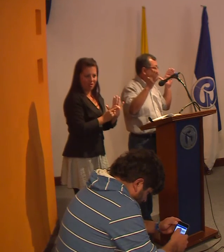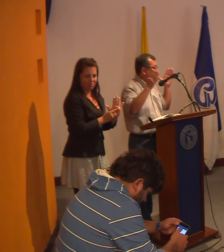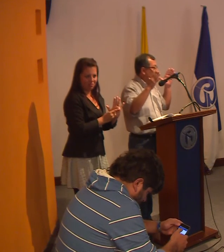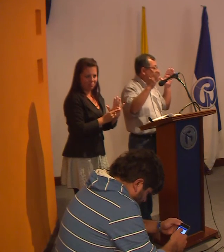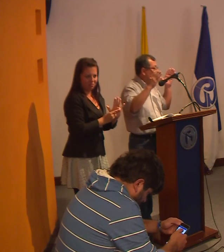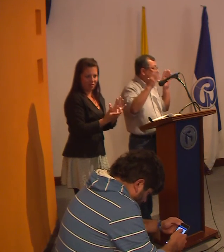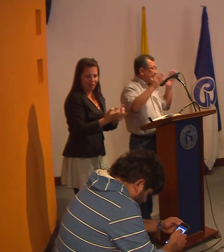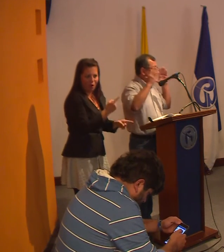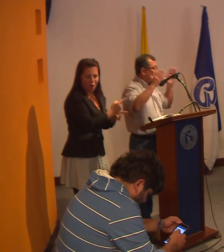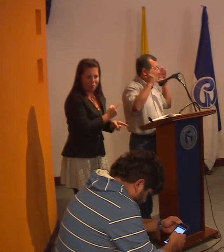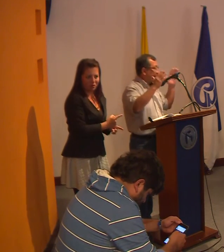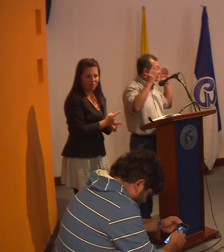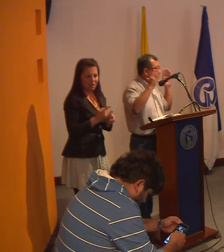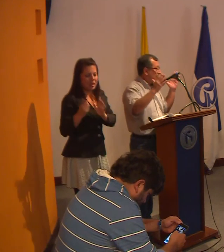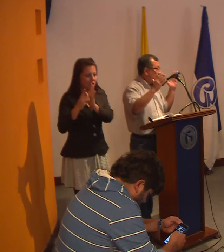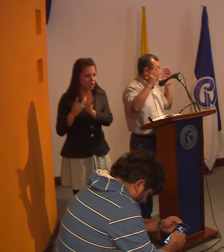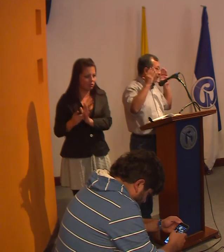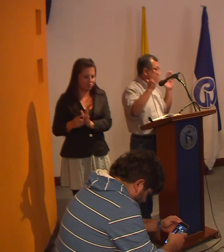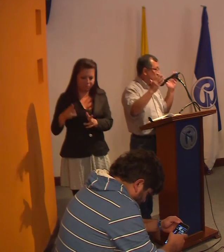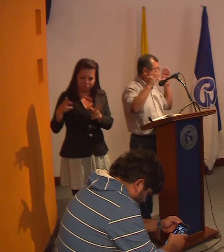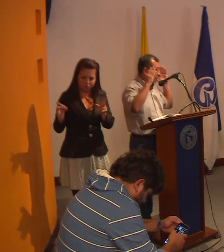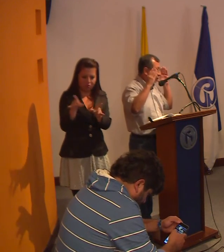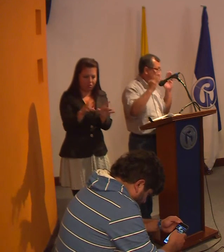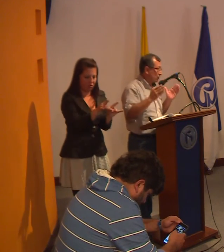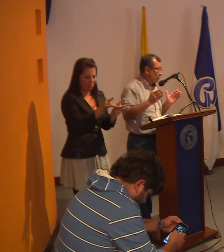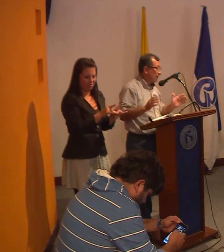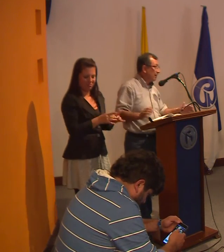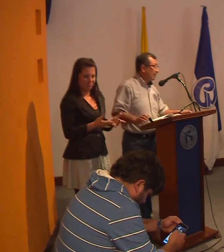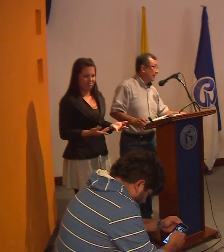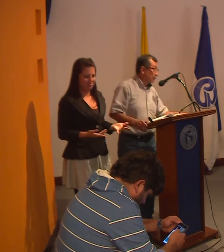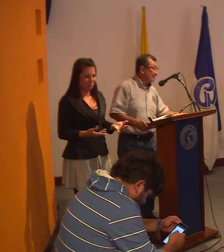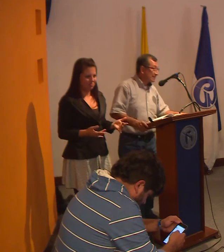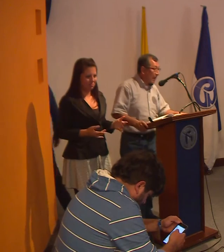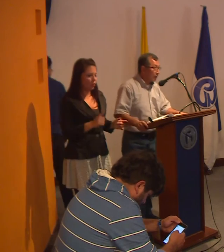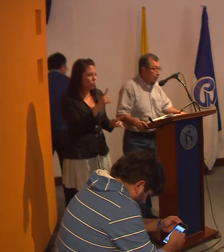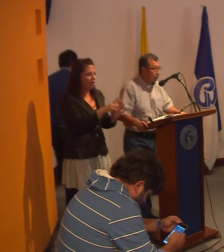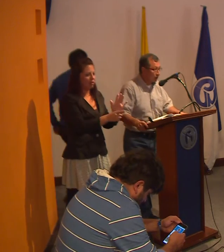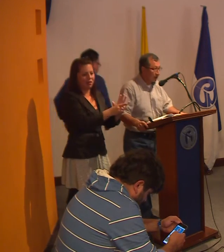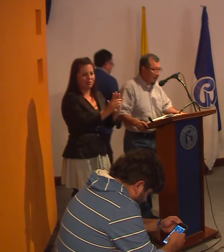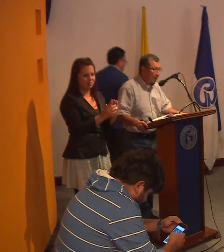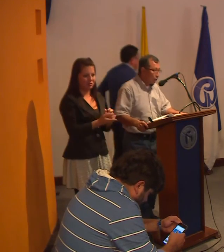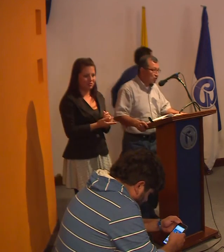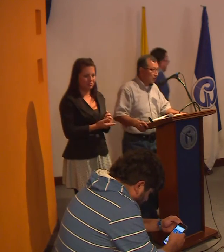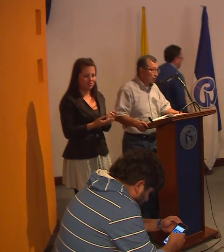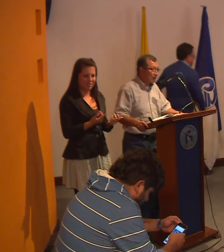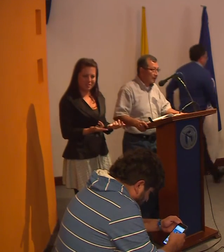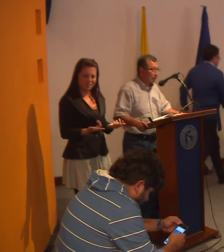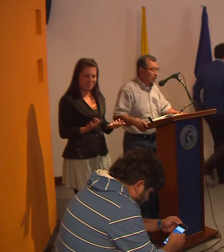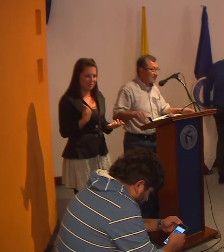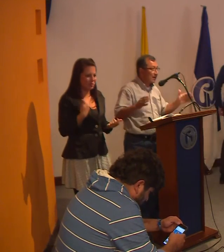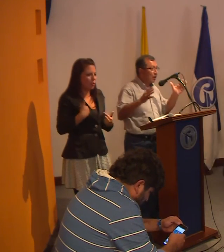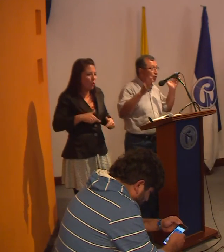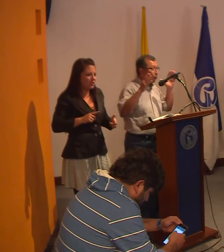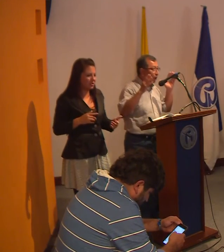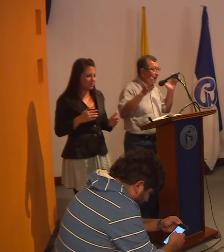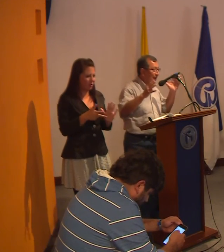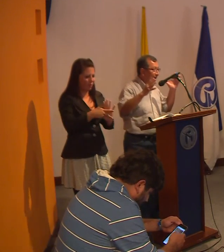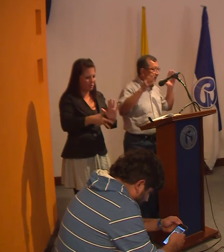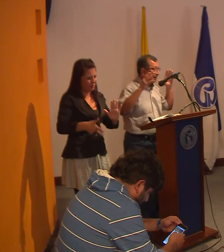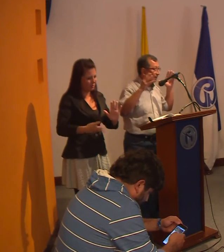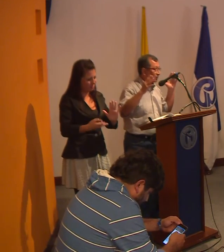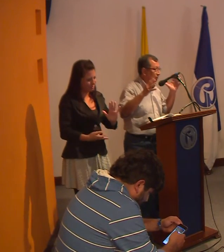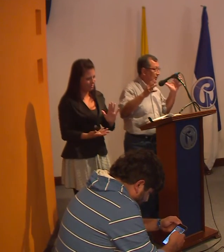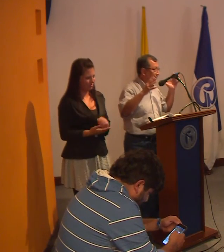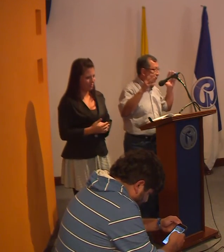de la función pública, y eso ha trastornado y ha puesto en una condición, en un estado inconstitucional de cosas, toda